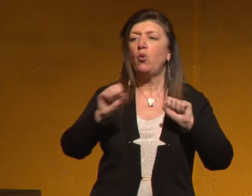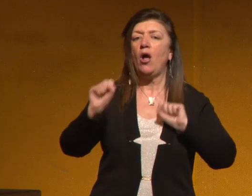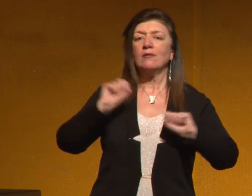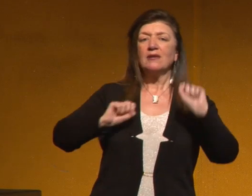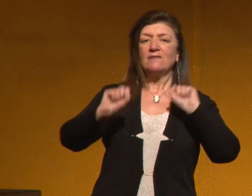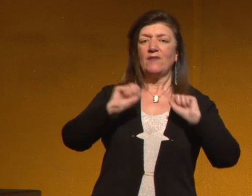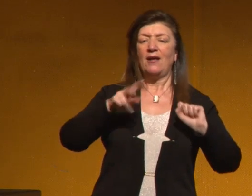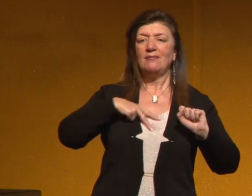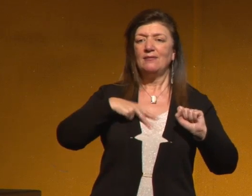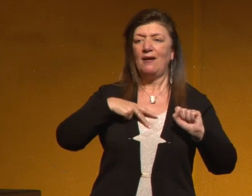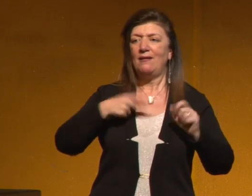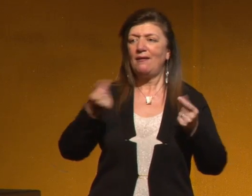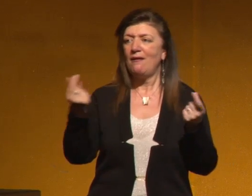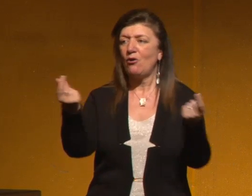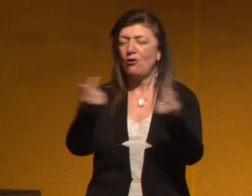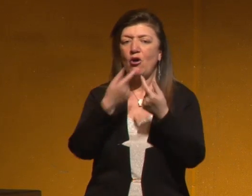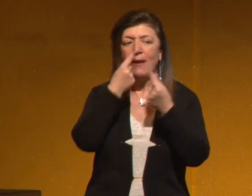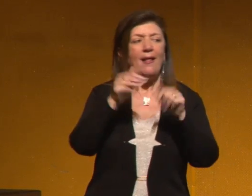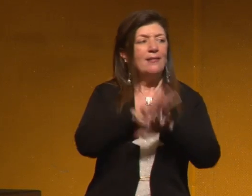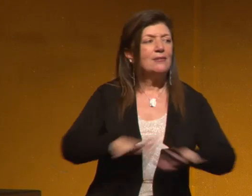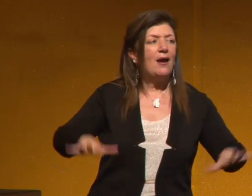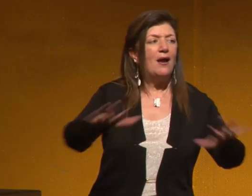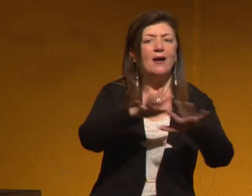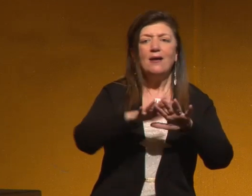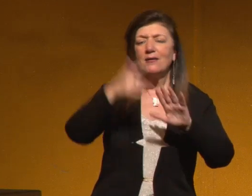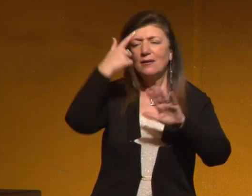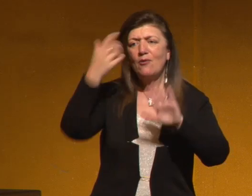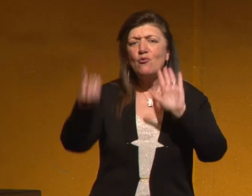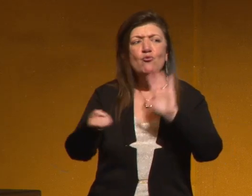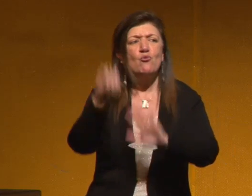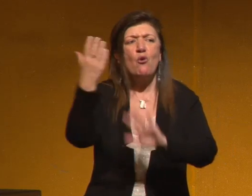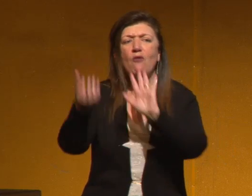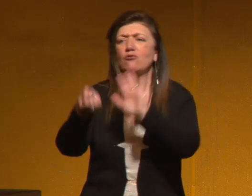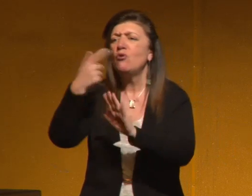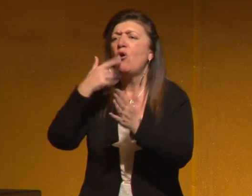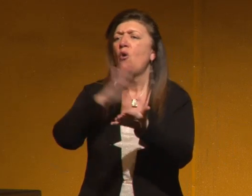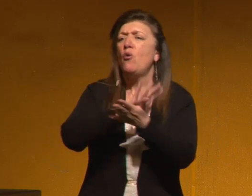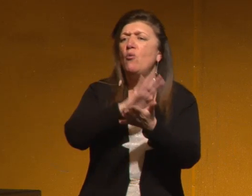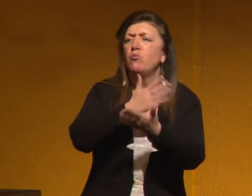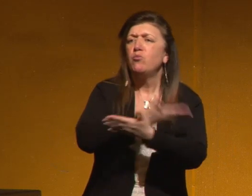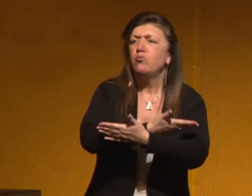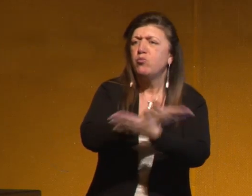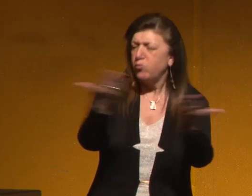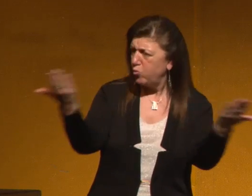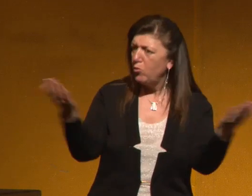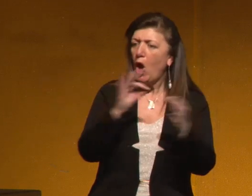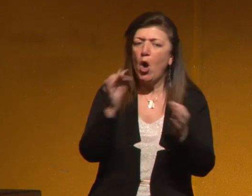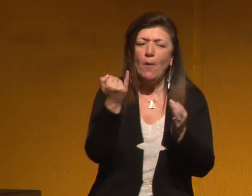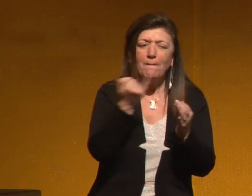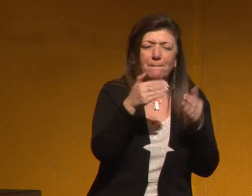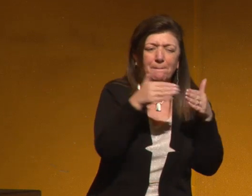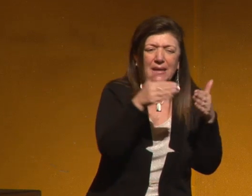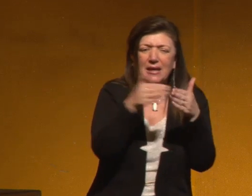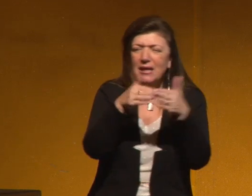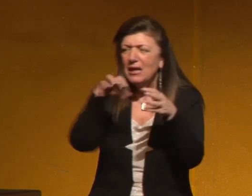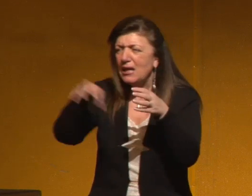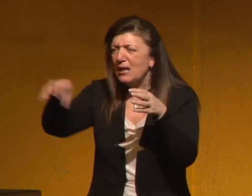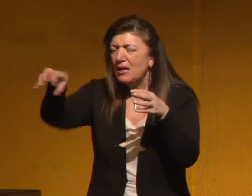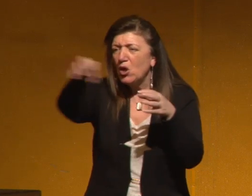esplorando terreno innovativi promuovendo pubblicazioni inedite o di nicchia scoprendo e